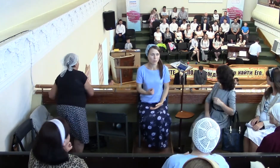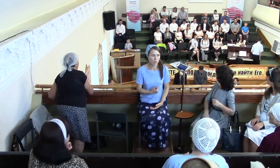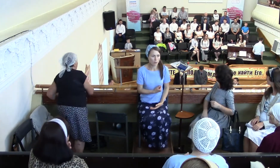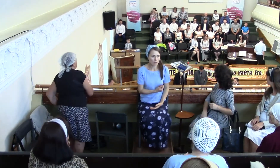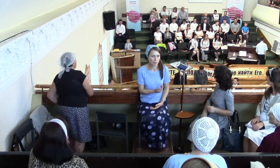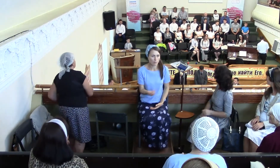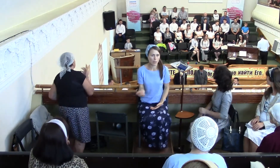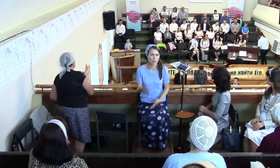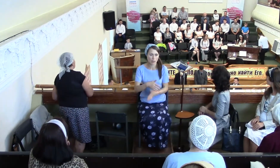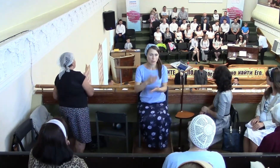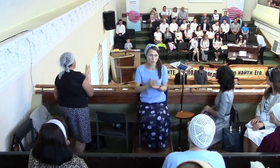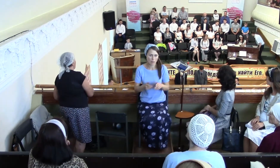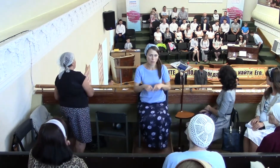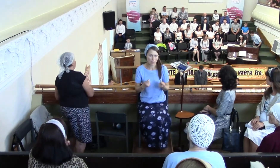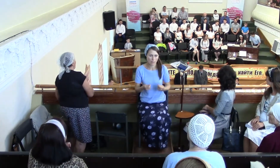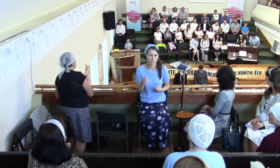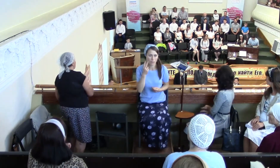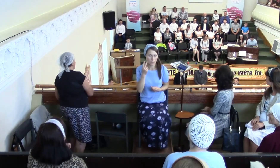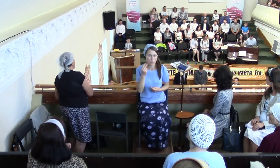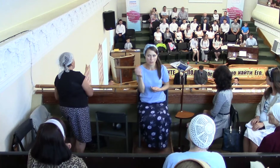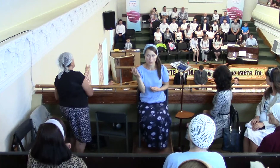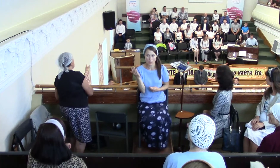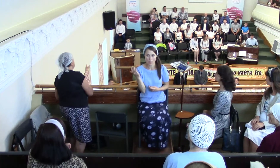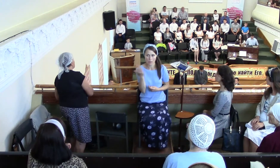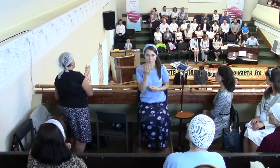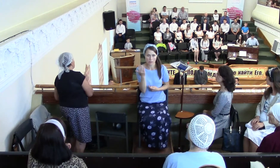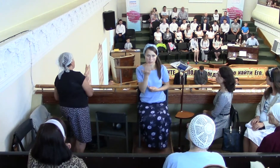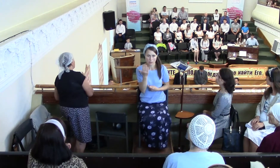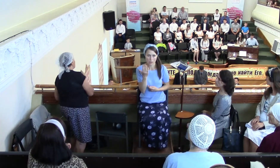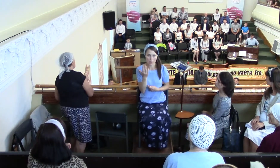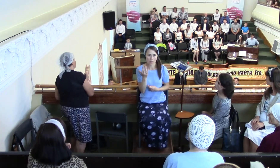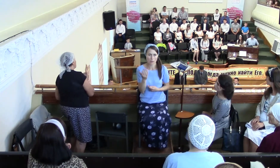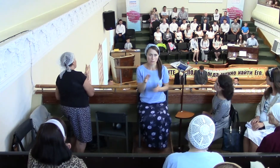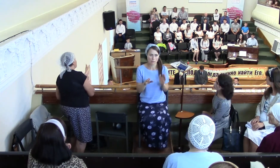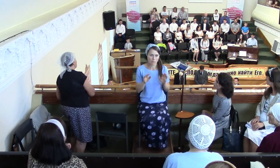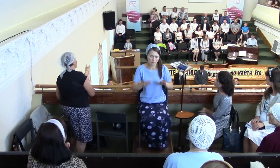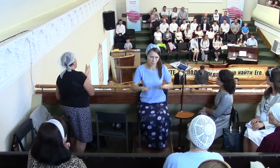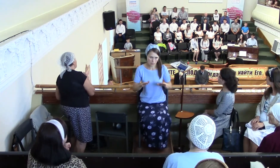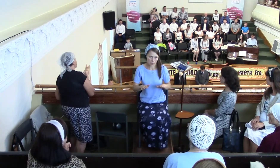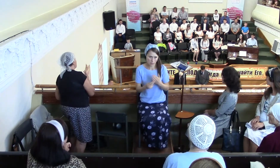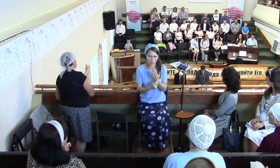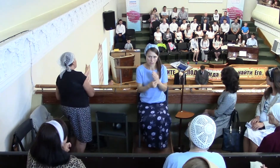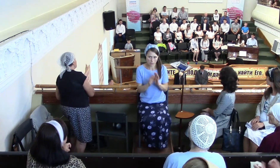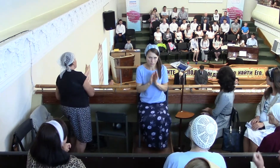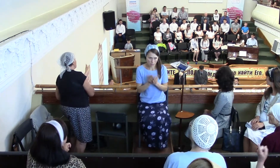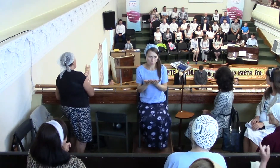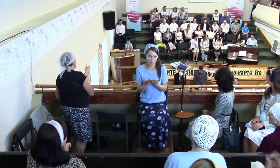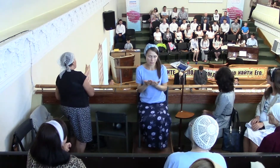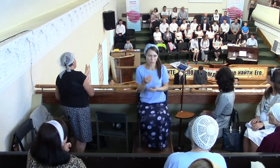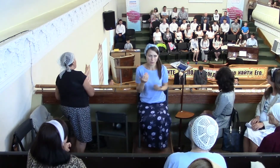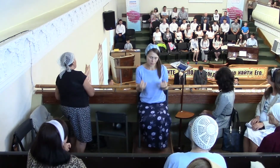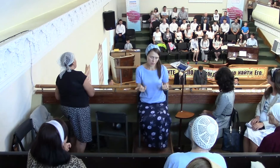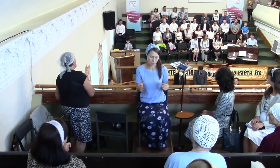вдохновение всегда читаю вот этот отрывок, который записан в 1 Коринфянам, 11 глава, 23 стиха. Мы его